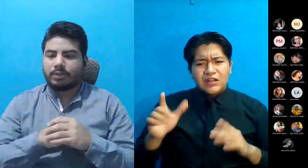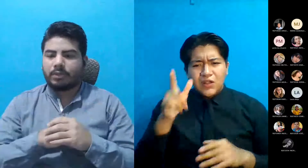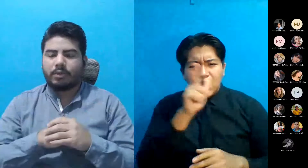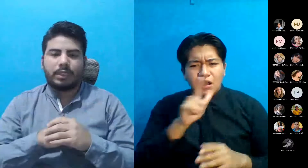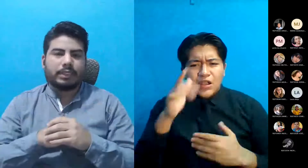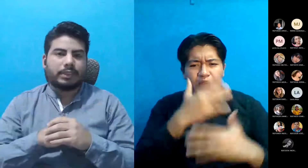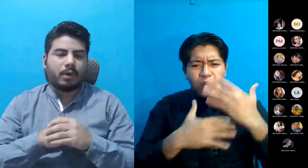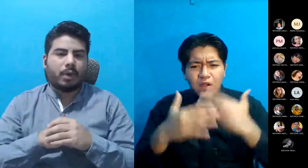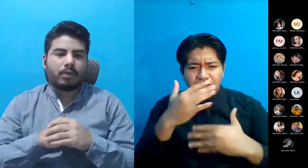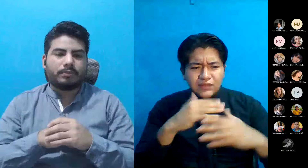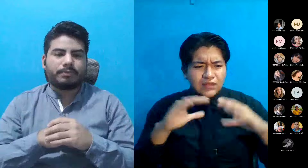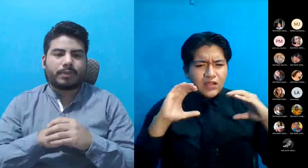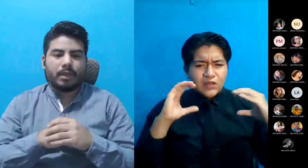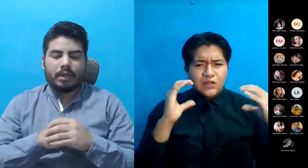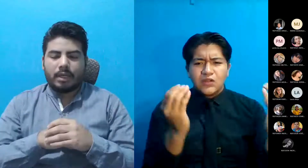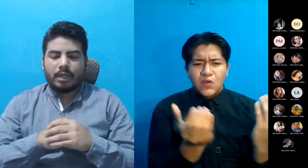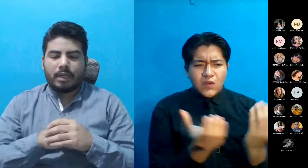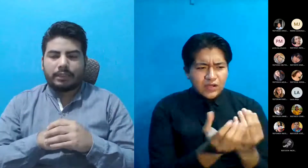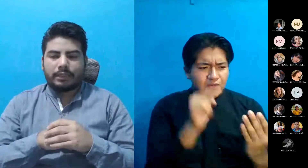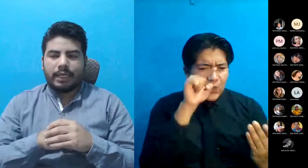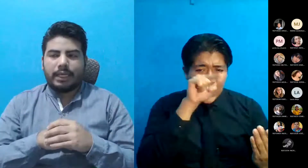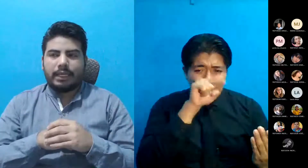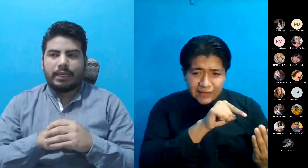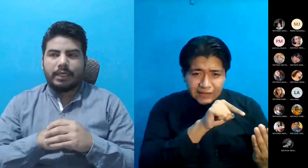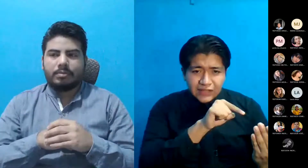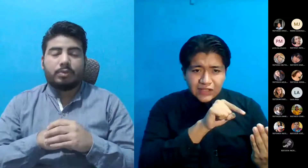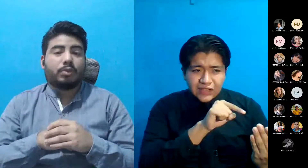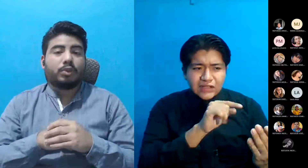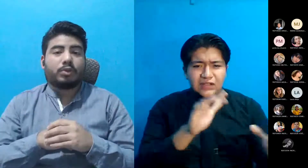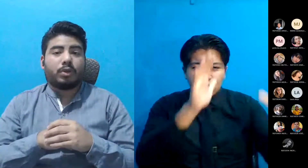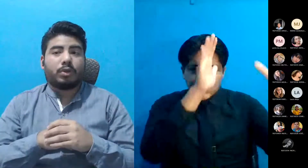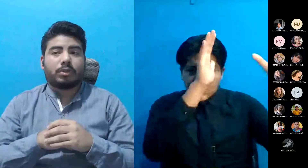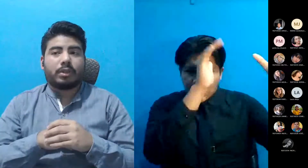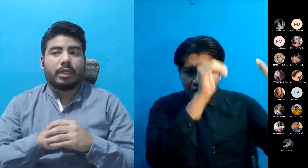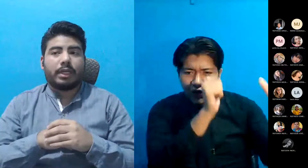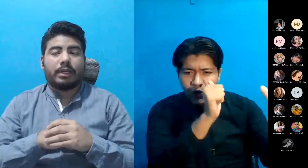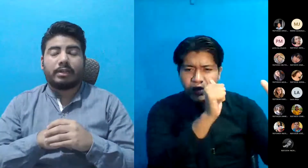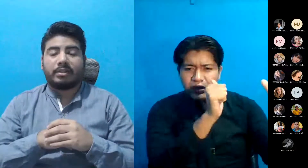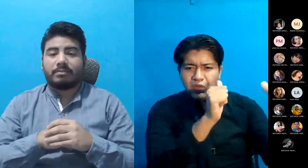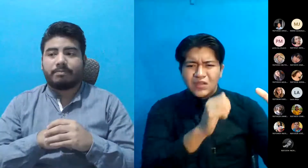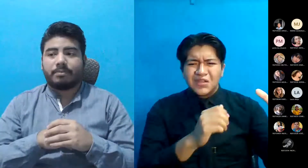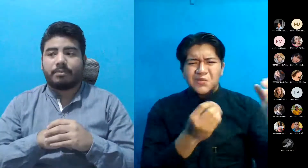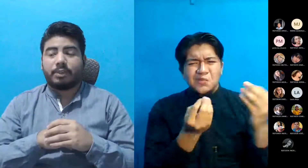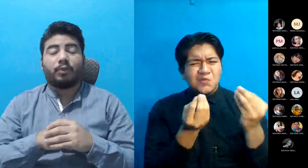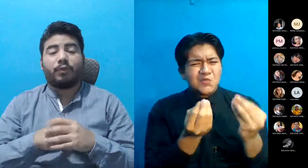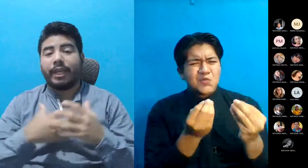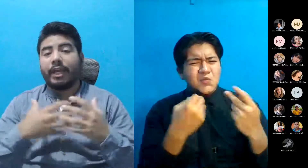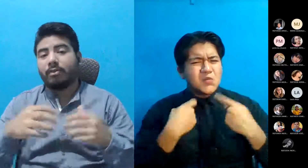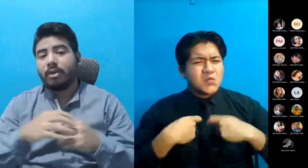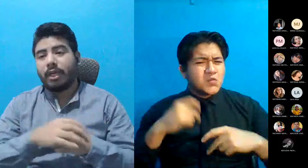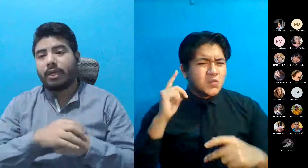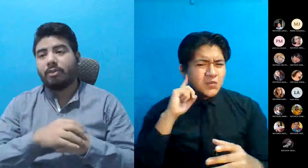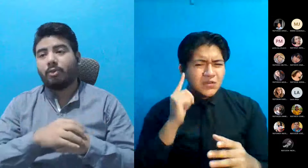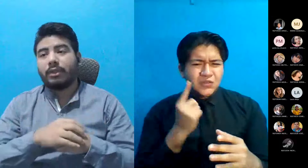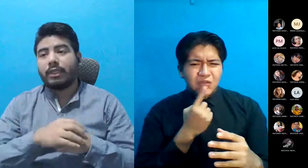este congreso, de este acuerdo, es que pues, muchos sordos lo sufrieron